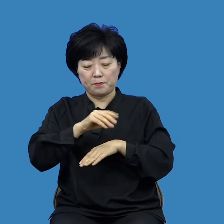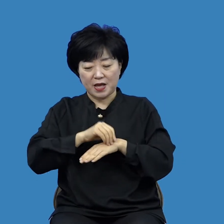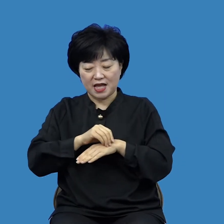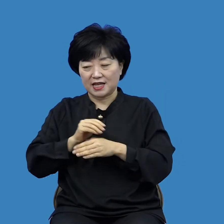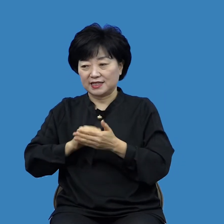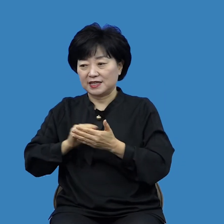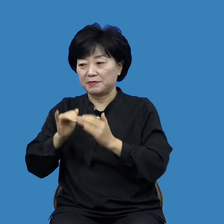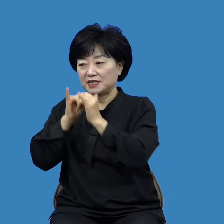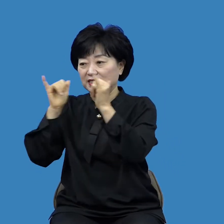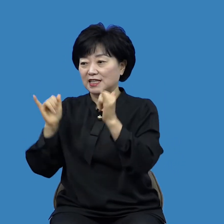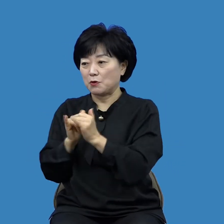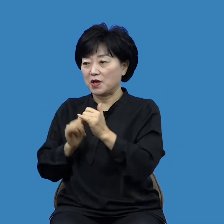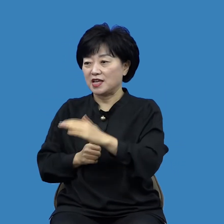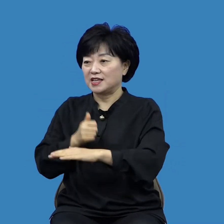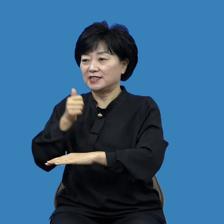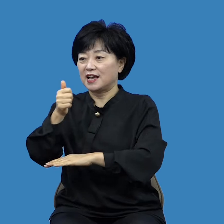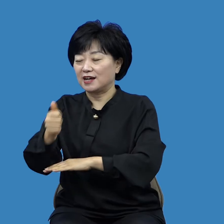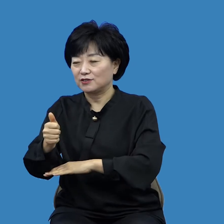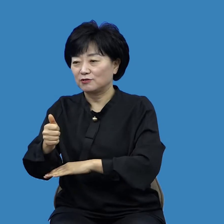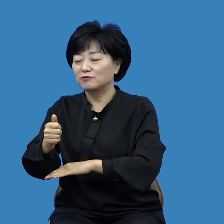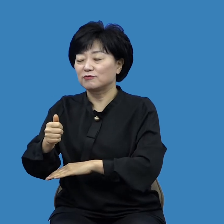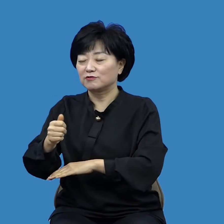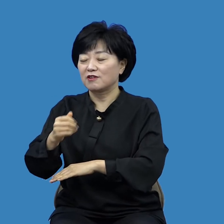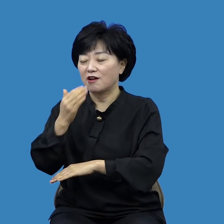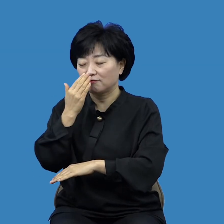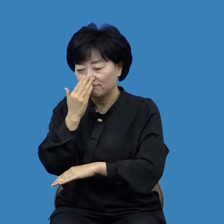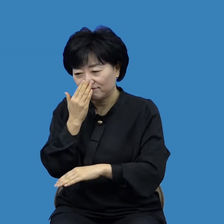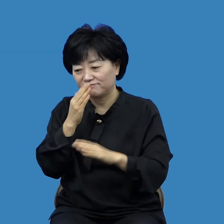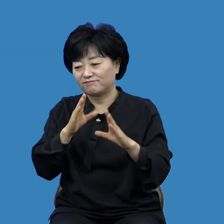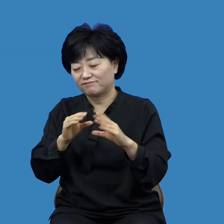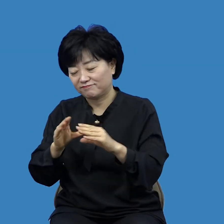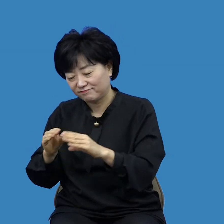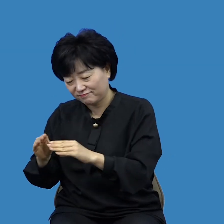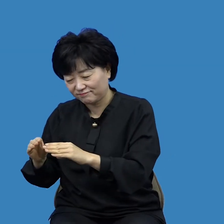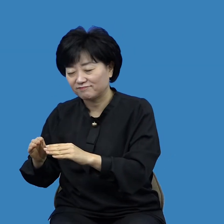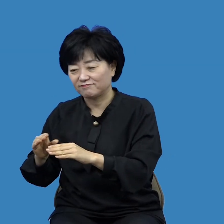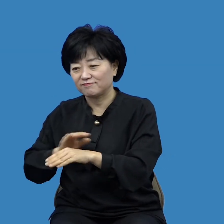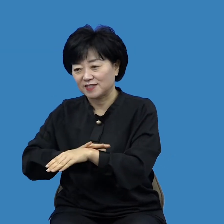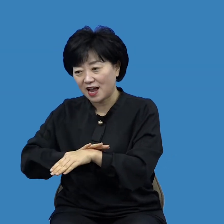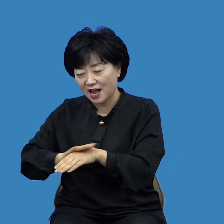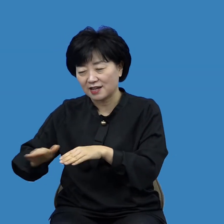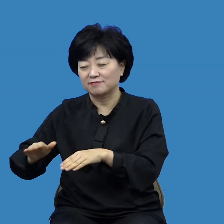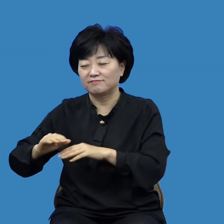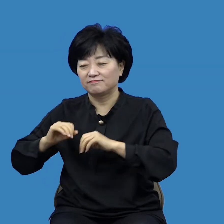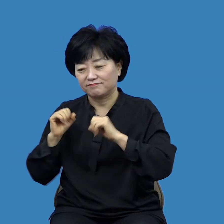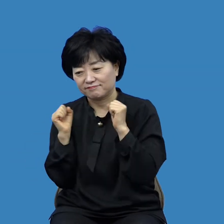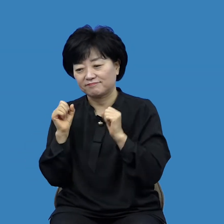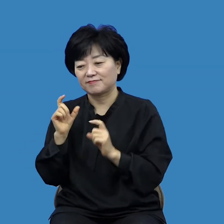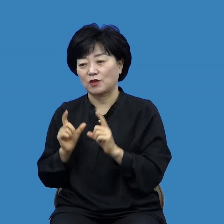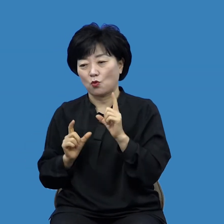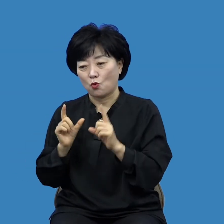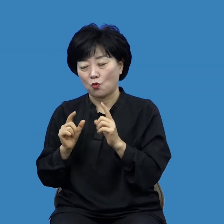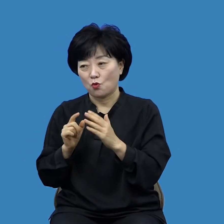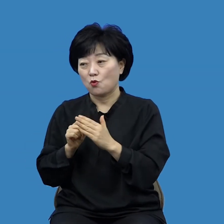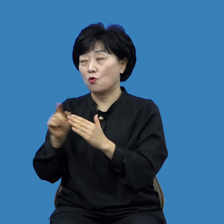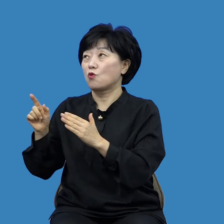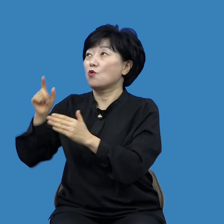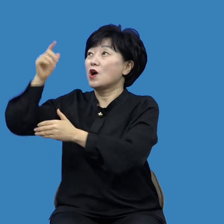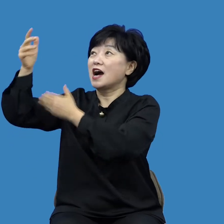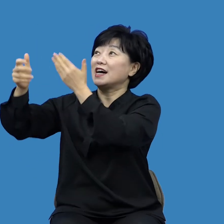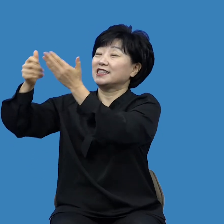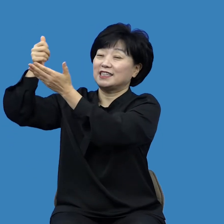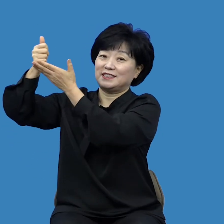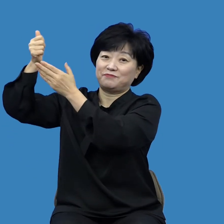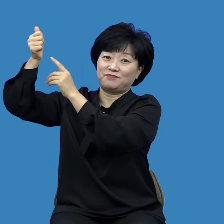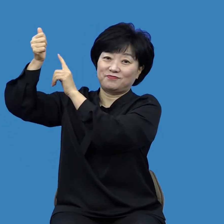온유하고 순종적인 사람이고, 더 중요한 것은 하나님에게도 그렇게 산다는 거예요. 그런데 이것이 배워지지 않고 이것이 가정 안에서